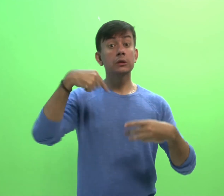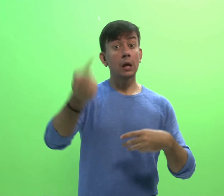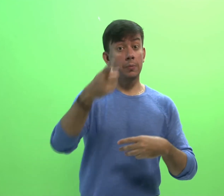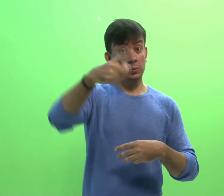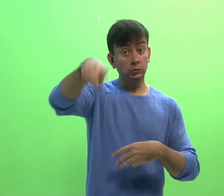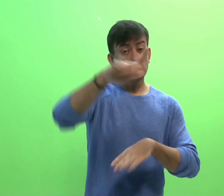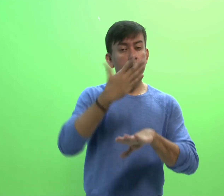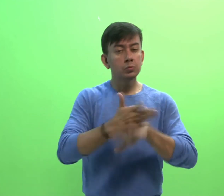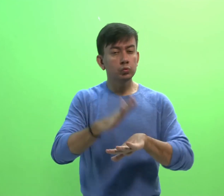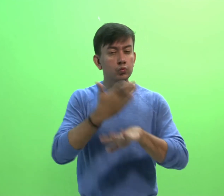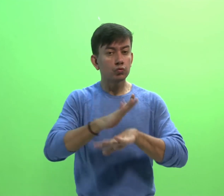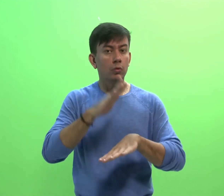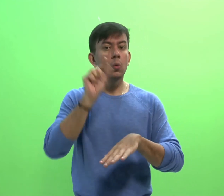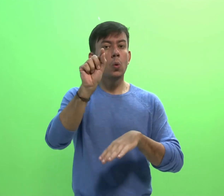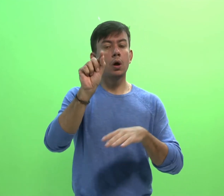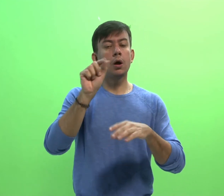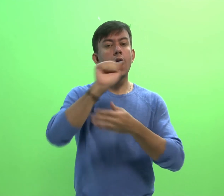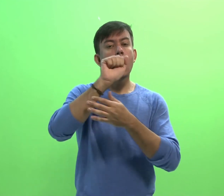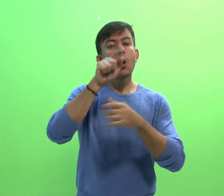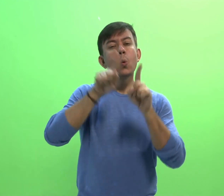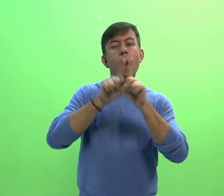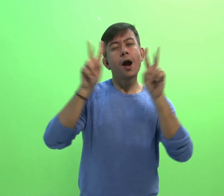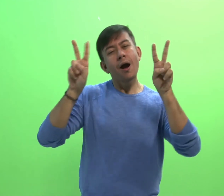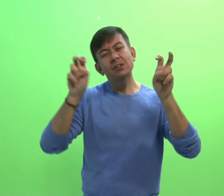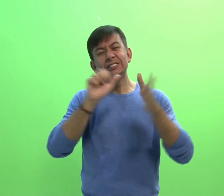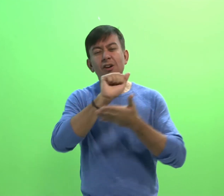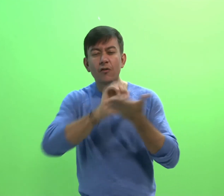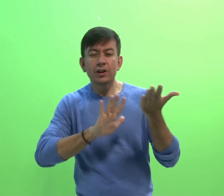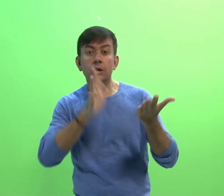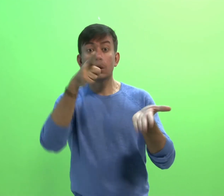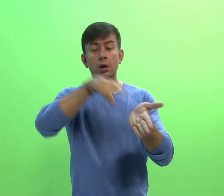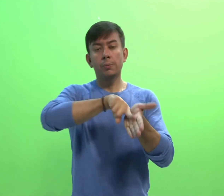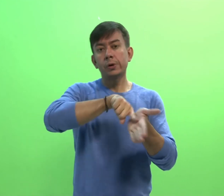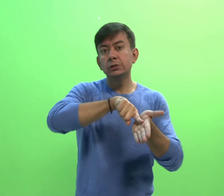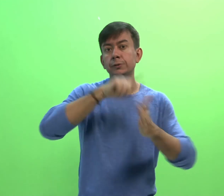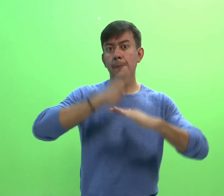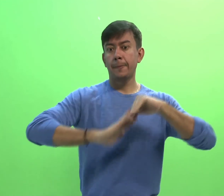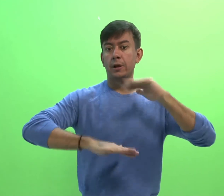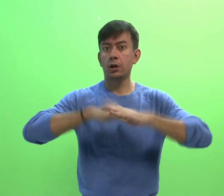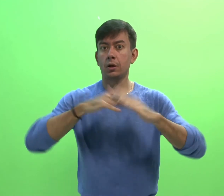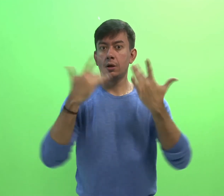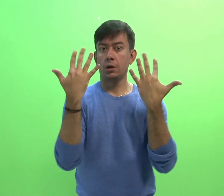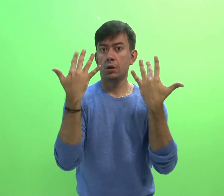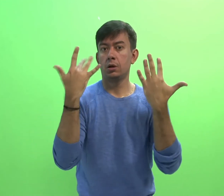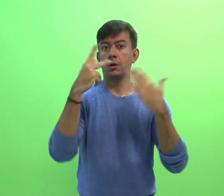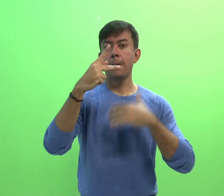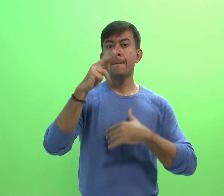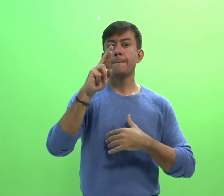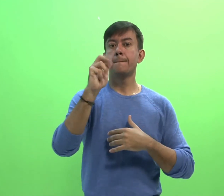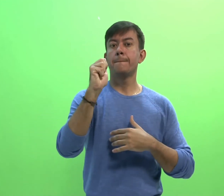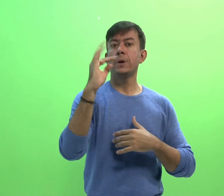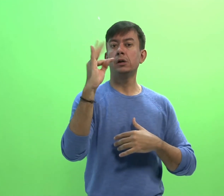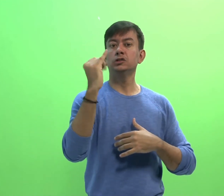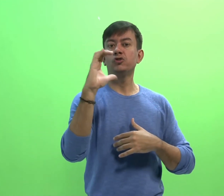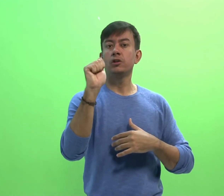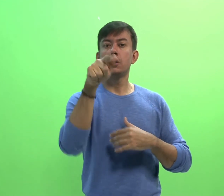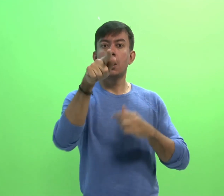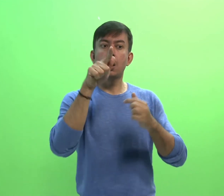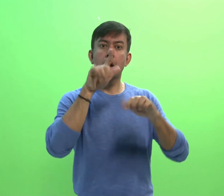três, nós já vimos. É importante que vocês, posteriormente, façam atividades práticas e pesquisem